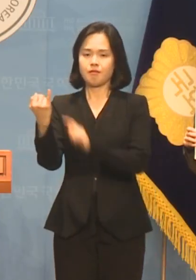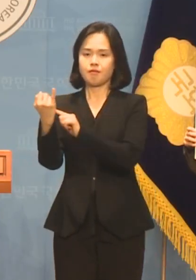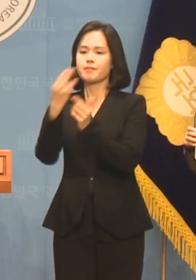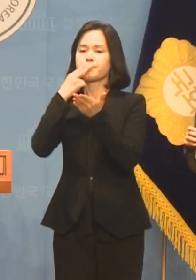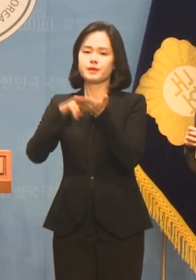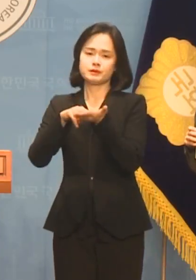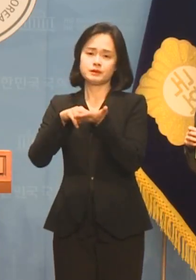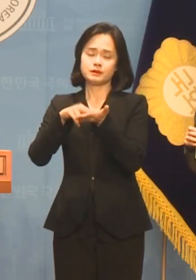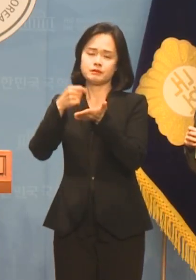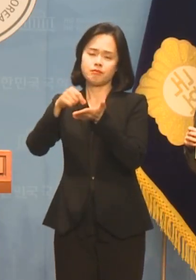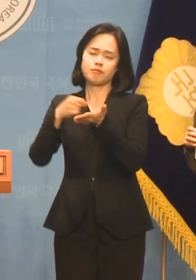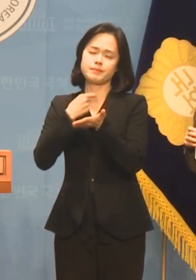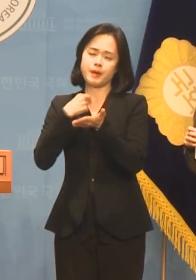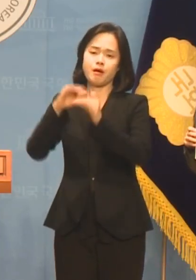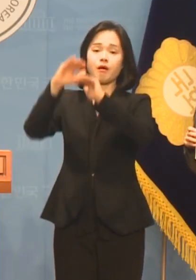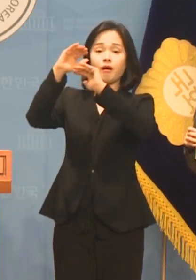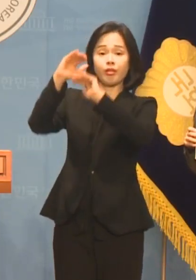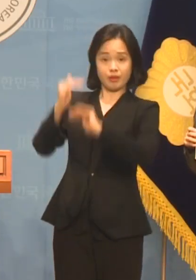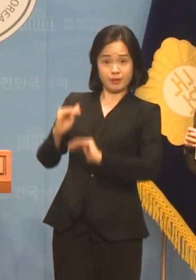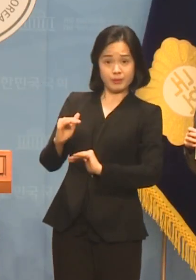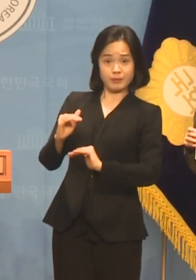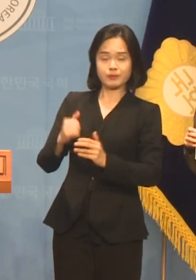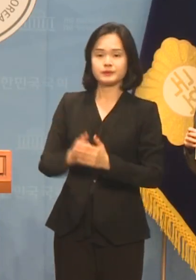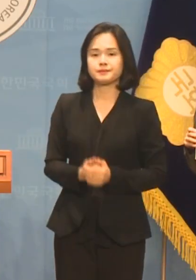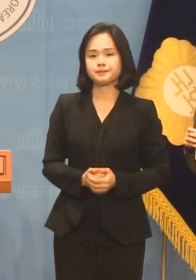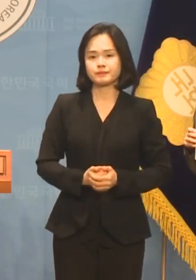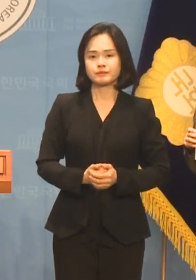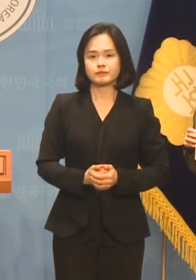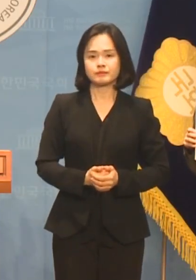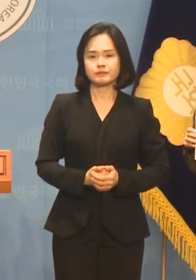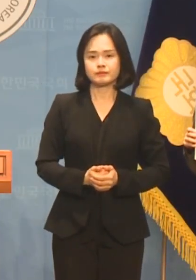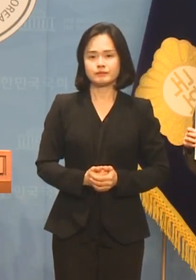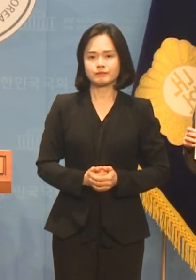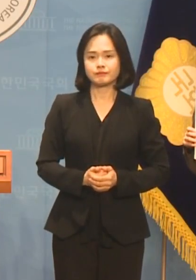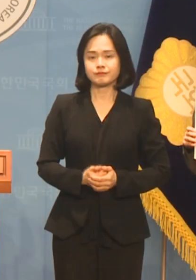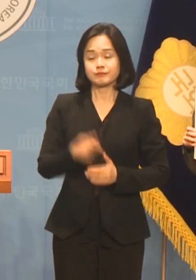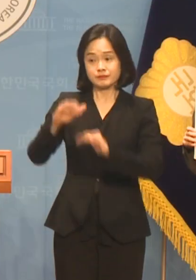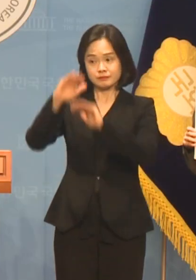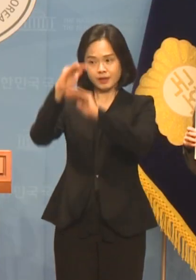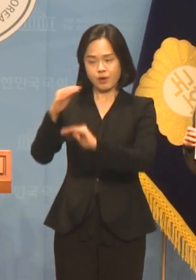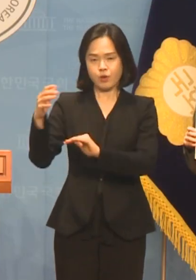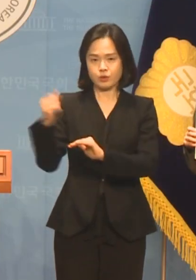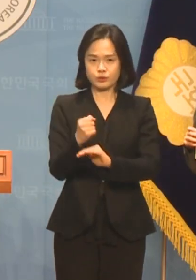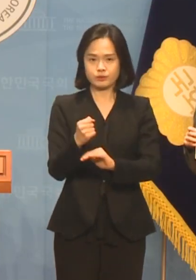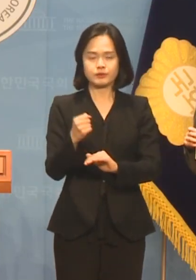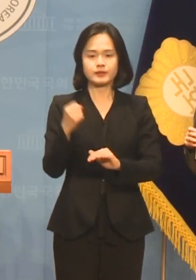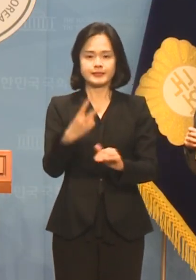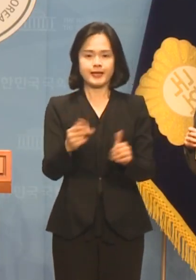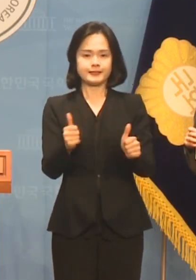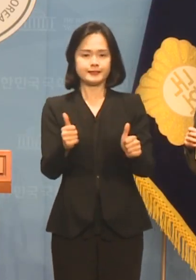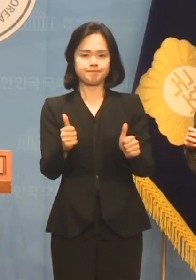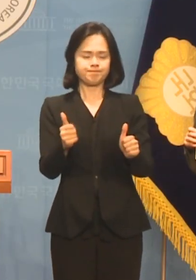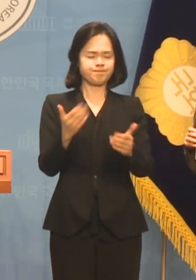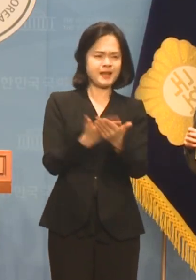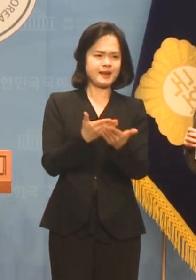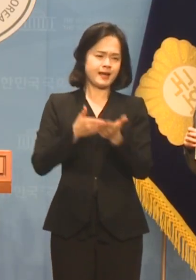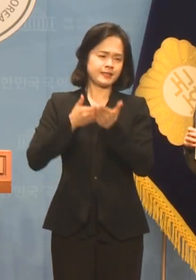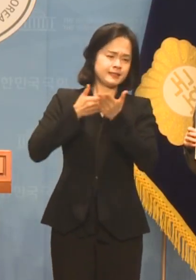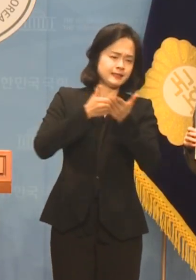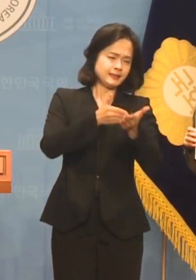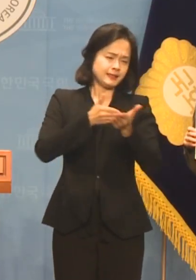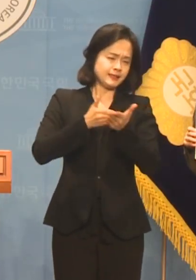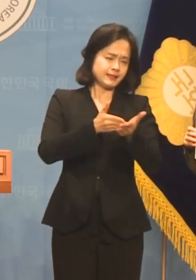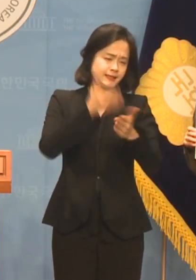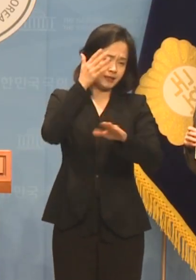제가 그것이 알고 싶다와 함께 김신혜 씨 재심을 만들어내는데 노력했었고